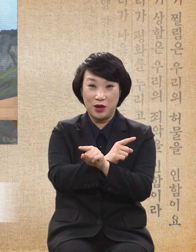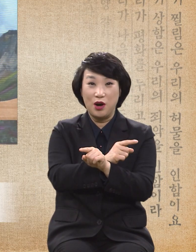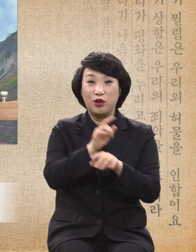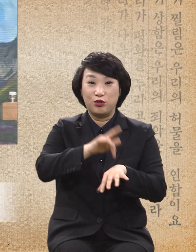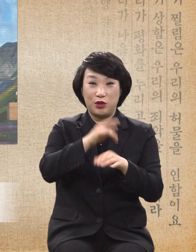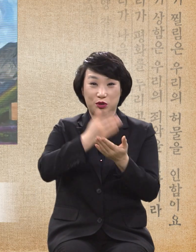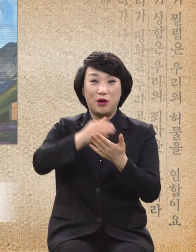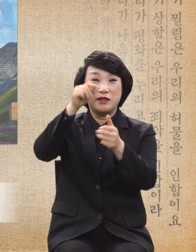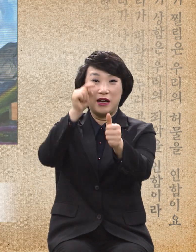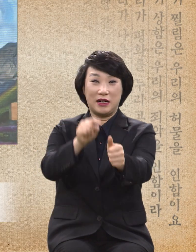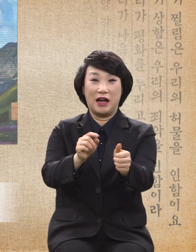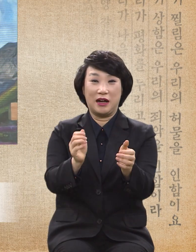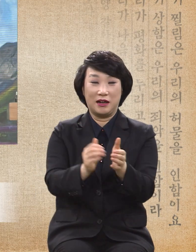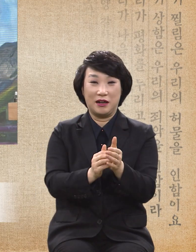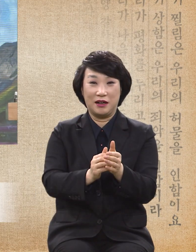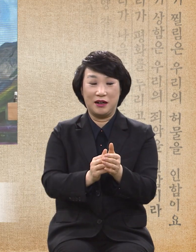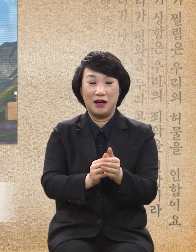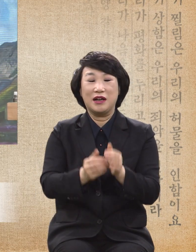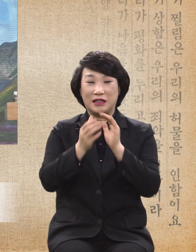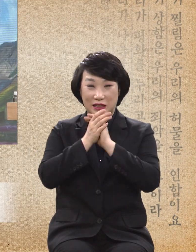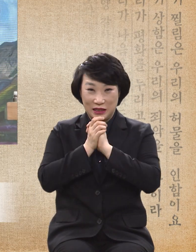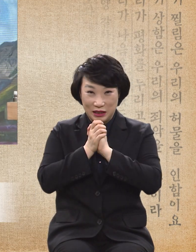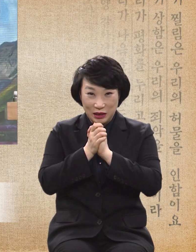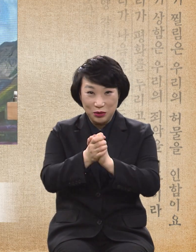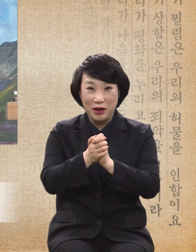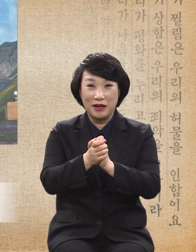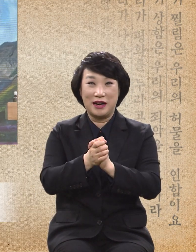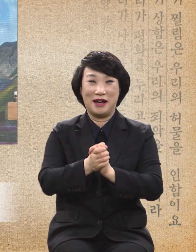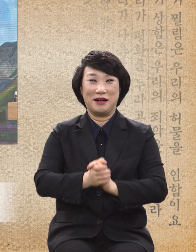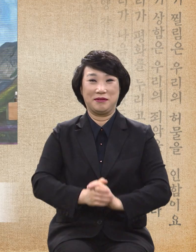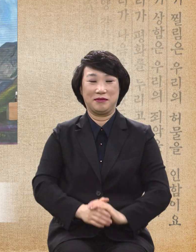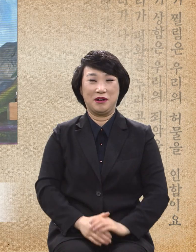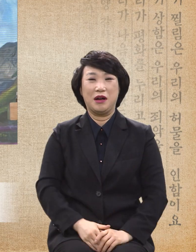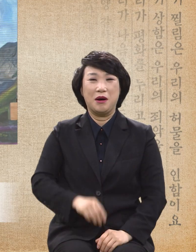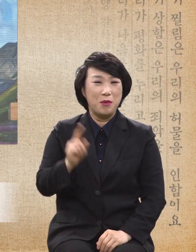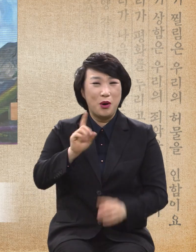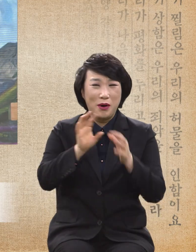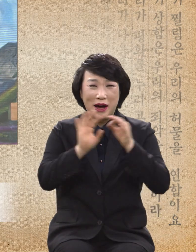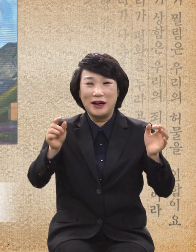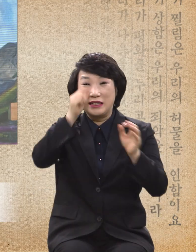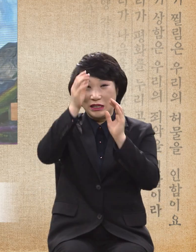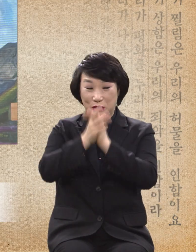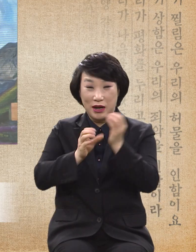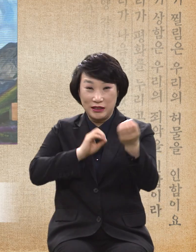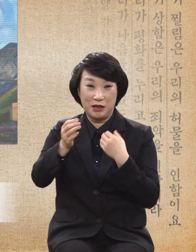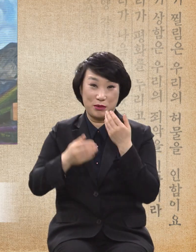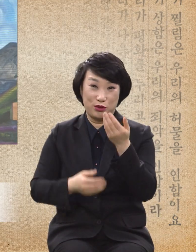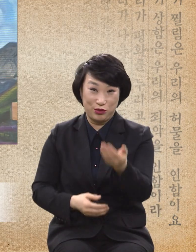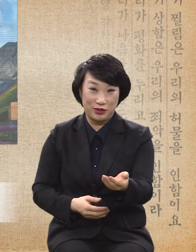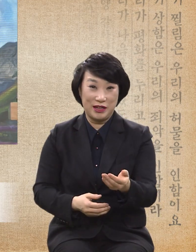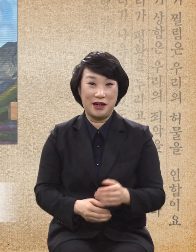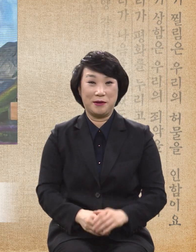고쳐라, 귀신 쫓아내라, 기도해라, 무엇인지 구하라, 시행하리라.